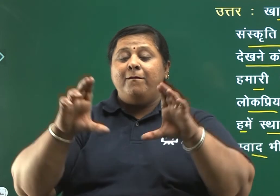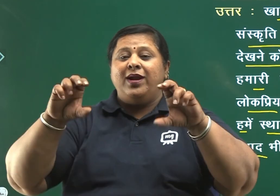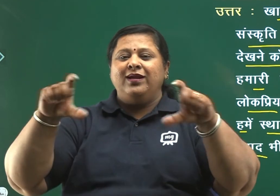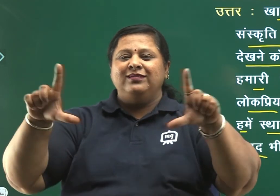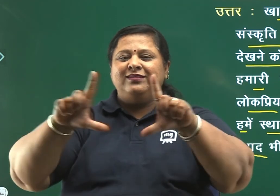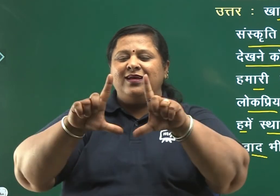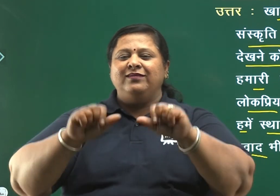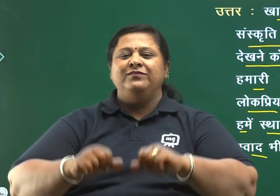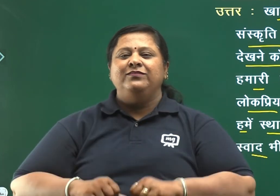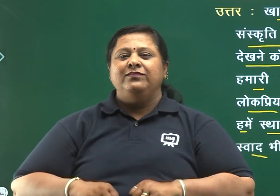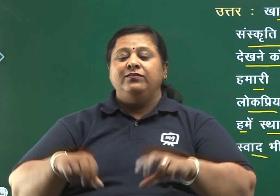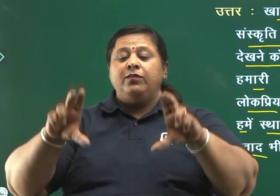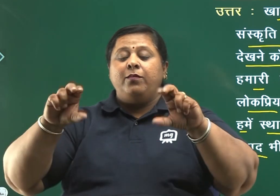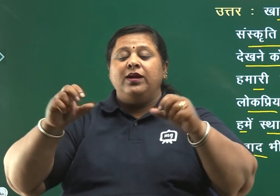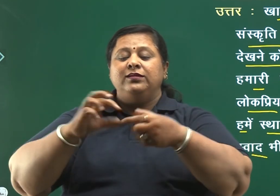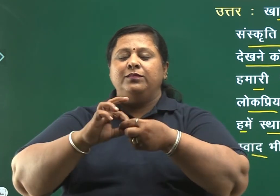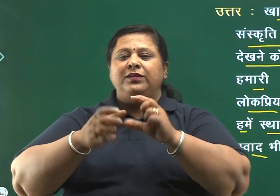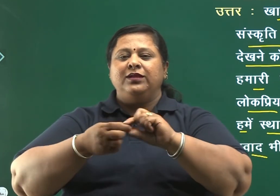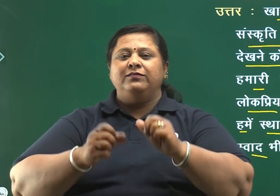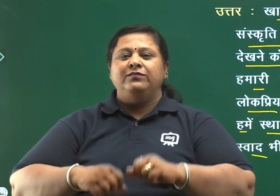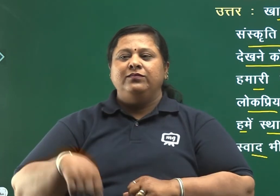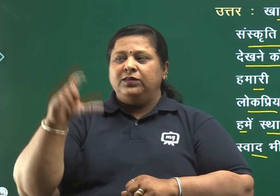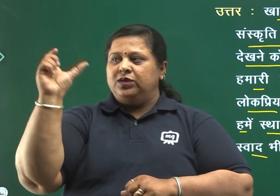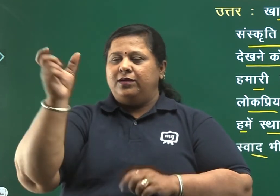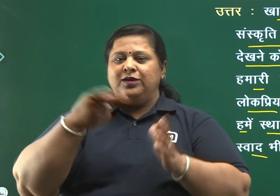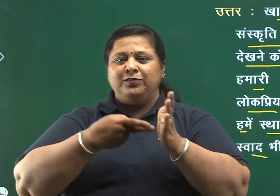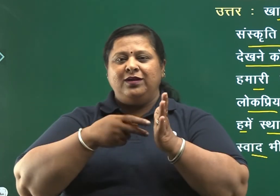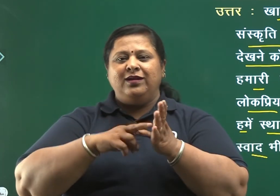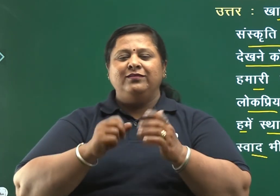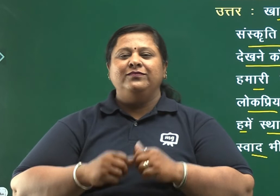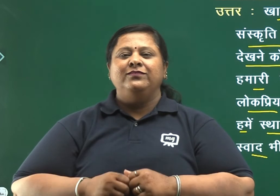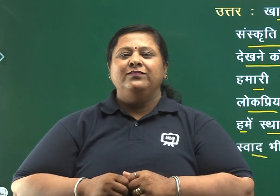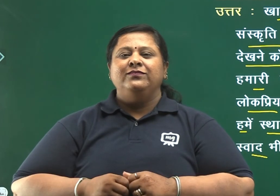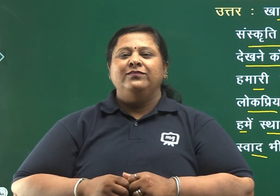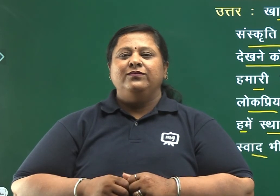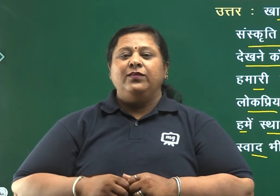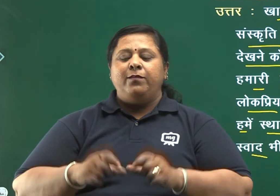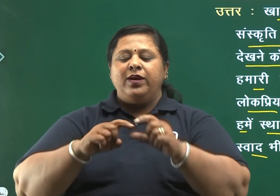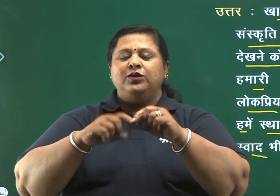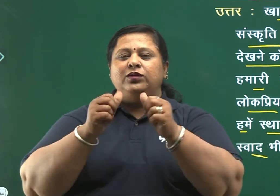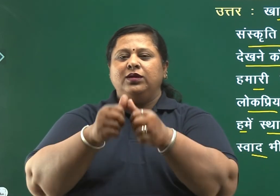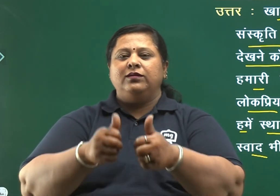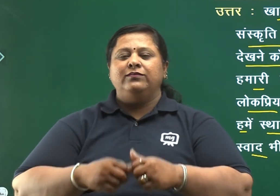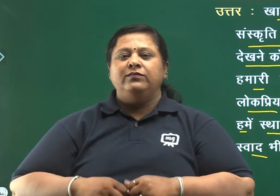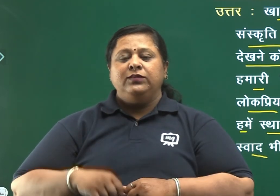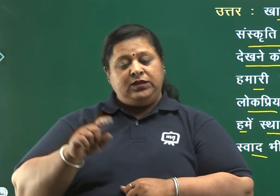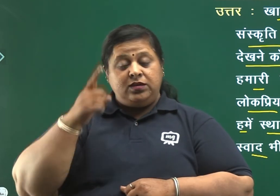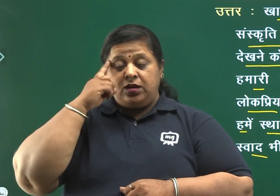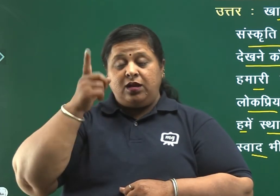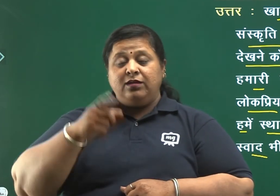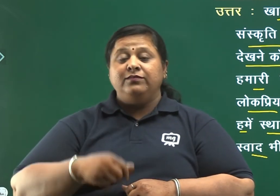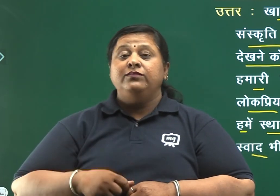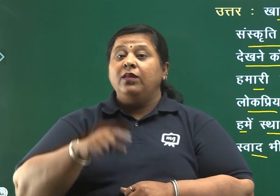सार, पाठ से संबंधित कठिन शब्दार्थ, प्रश्नोत्तर यहाँ